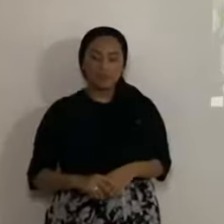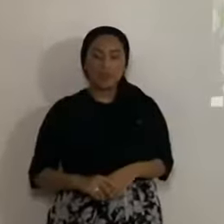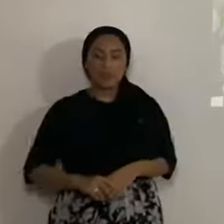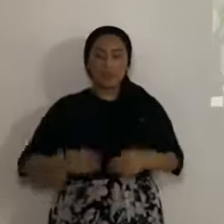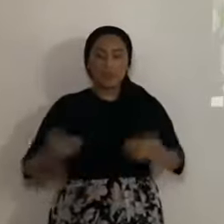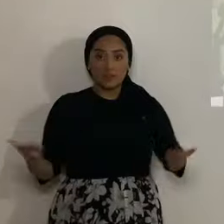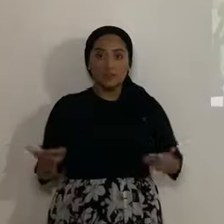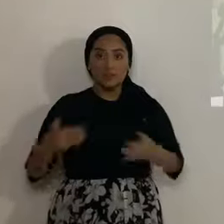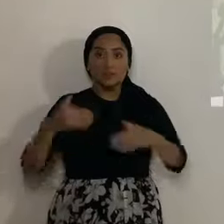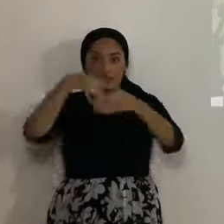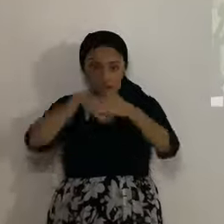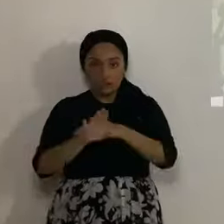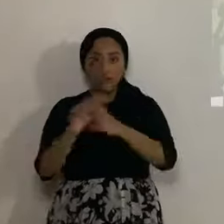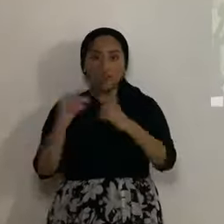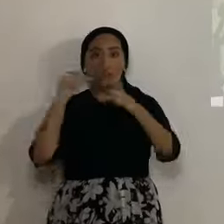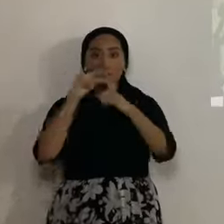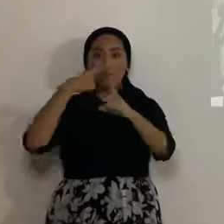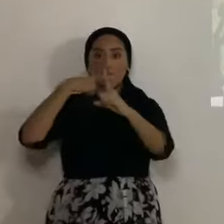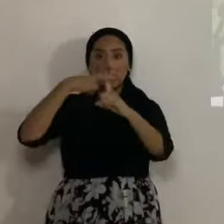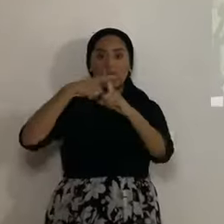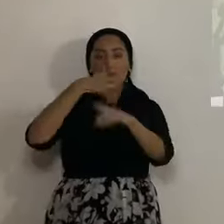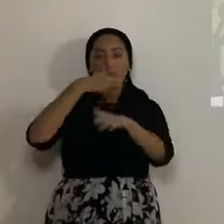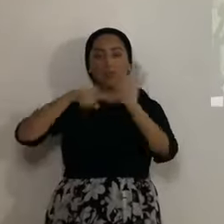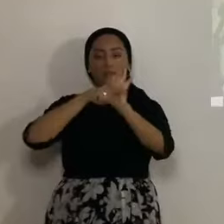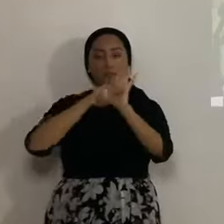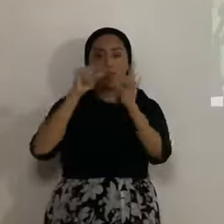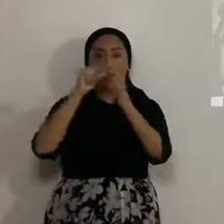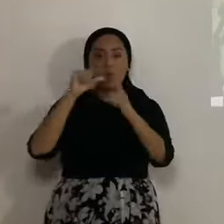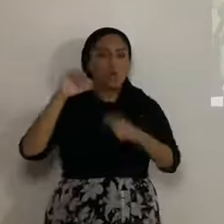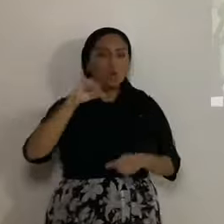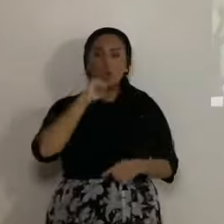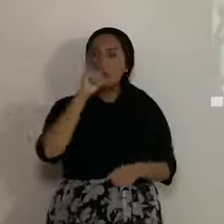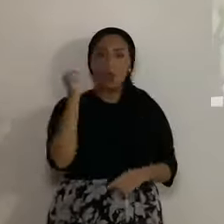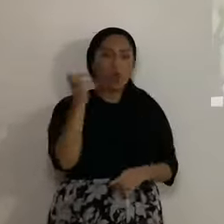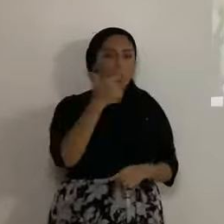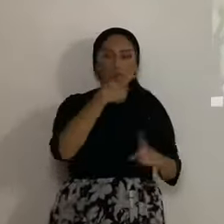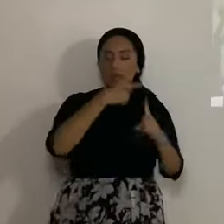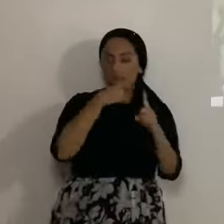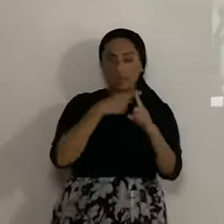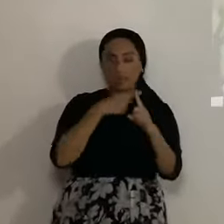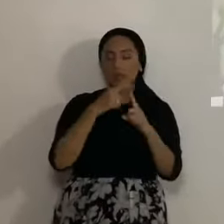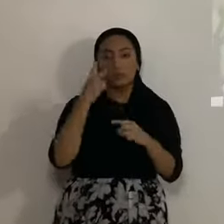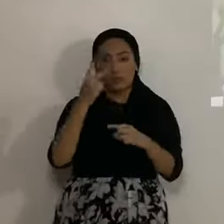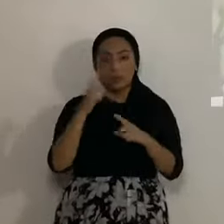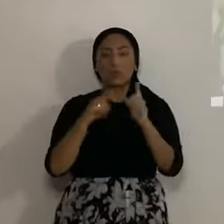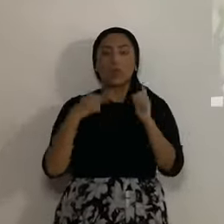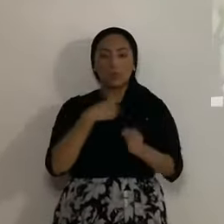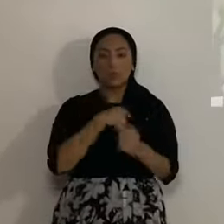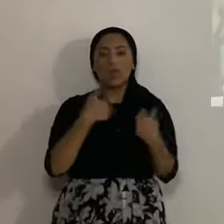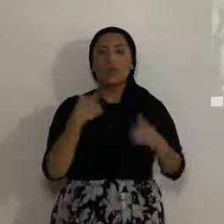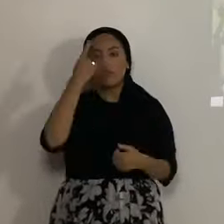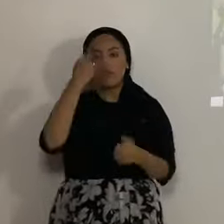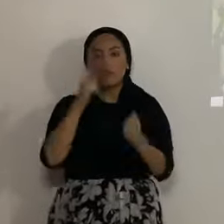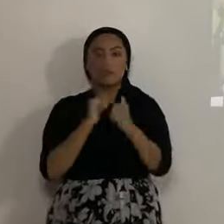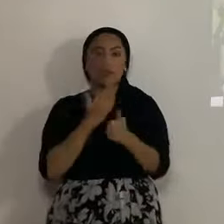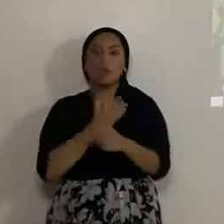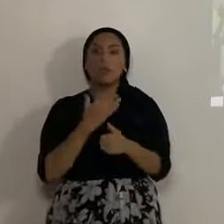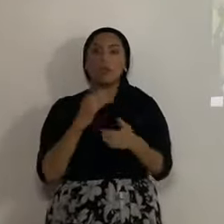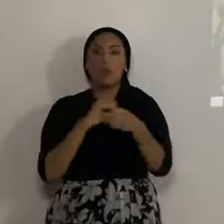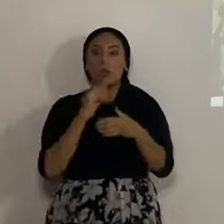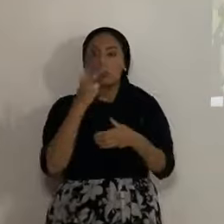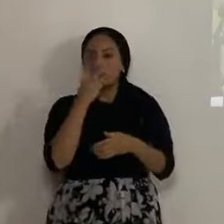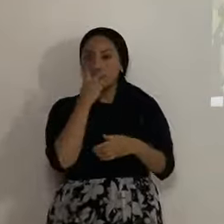aquí entran las palabras positivo y negativo. Bueno, todo lo que es positivo hemos visto, siempre hemos entendido con nuestra percepción que todo es